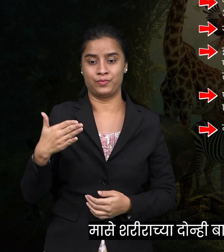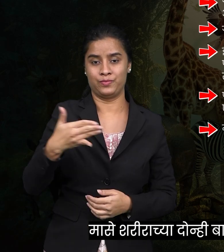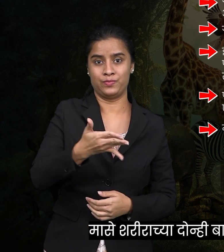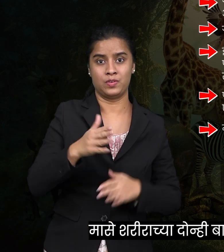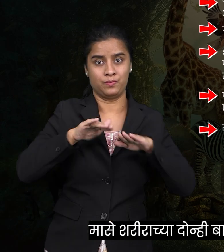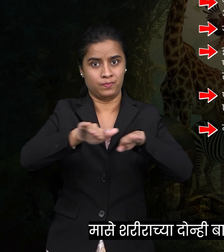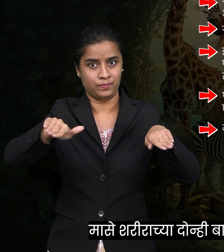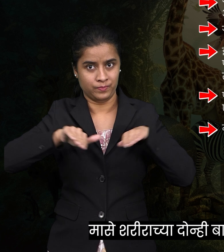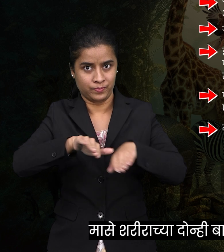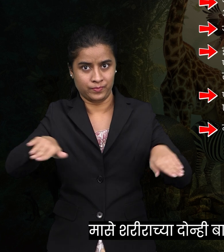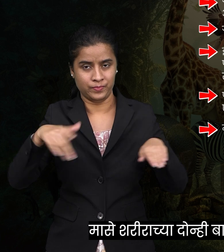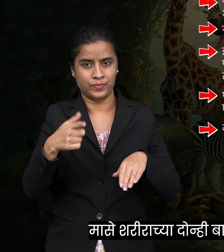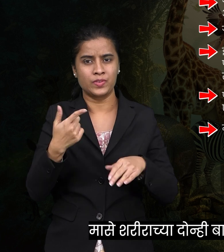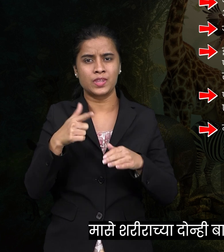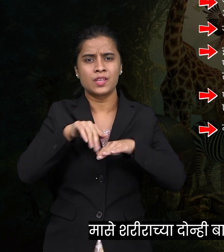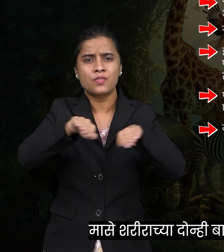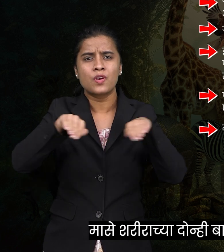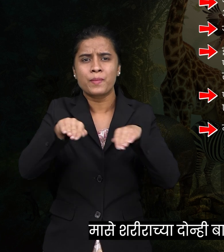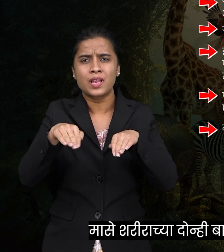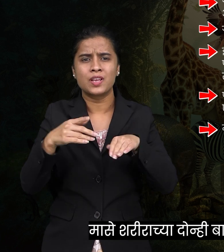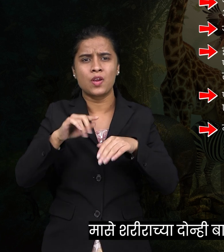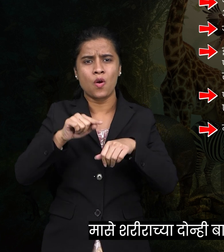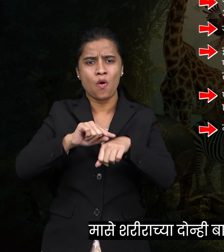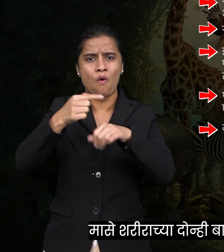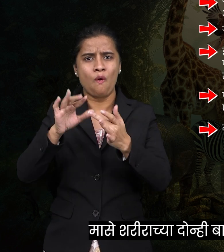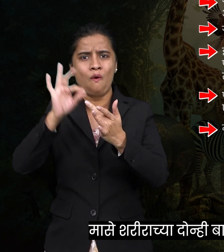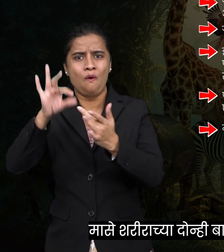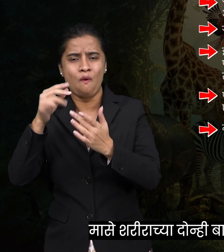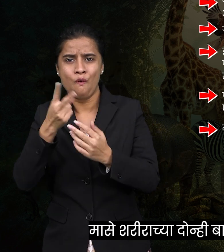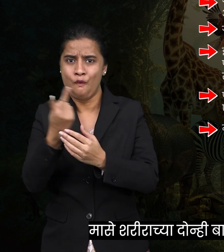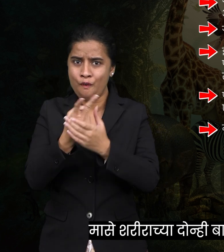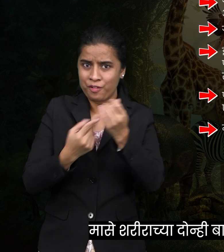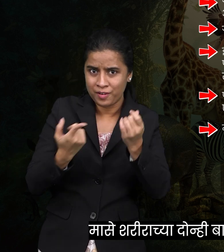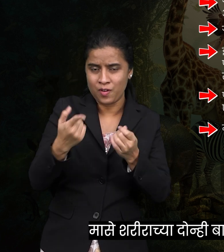मासे शरीराच्या दोन्ही बाजूंना आळीपाळीने वळणे बनवून पोहतात.